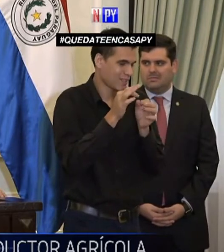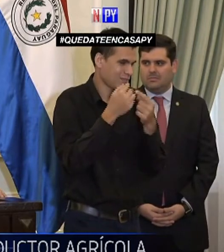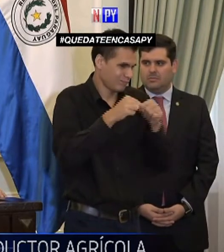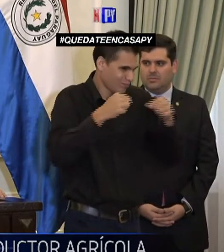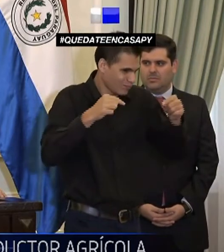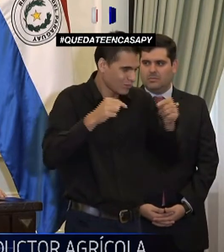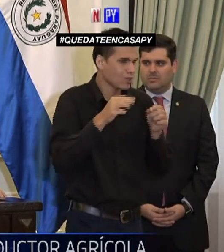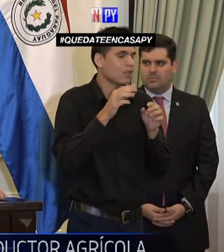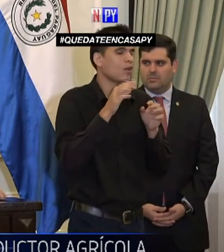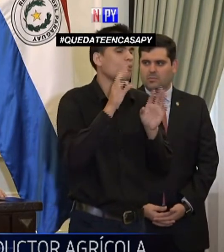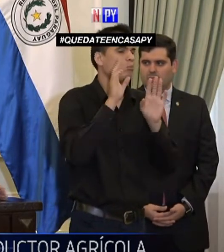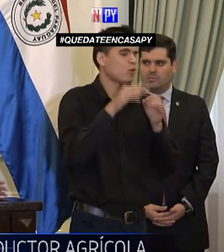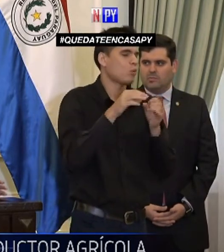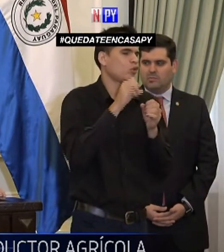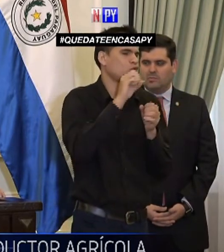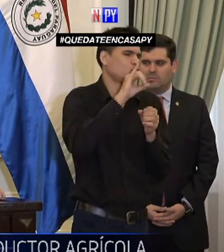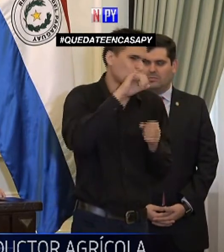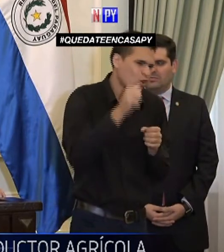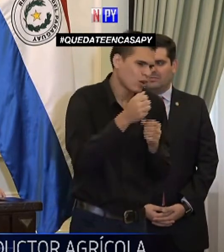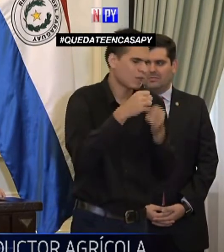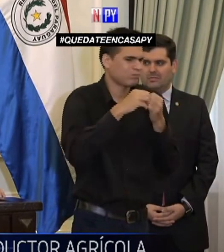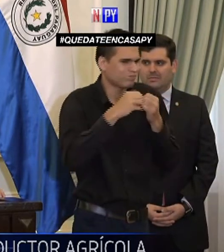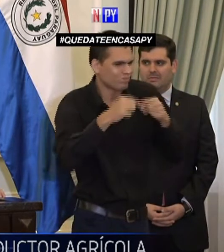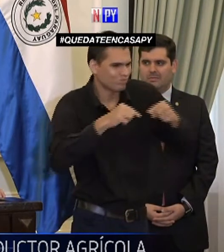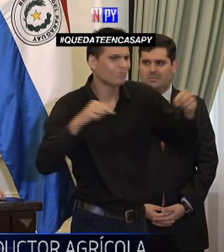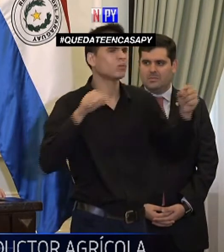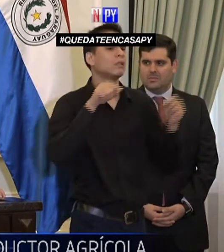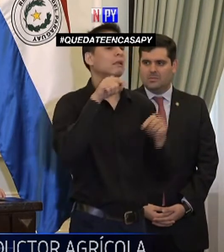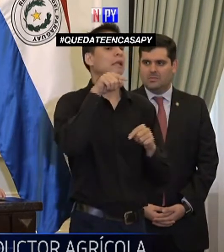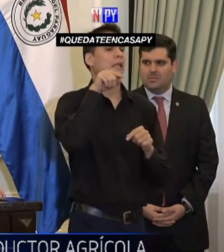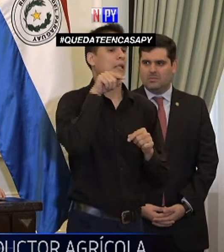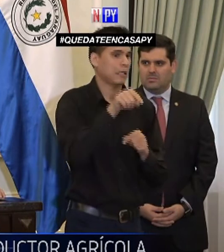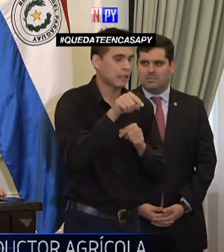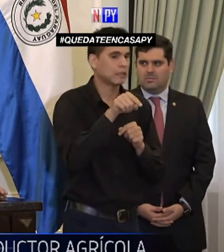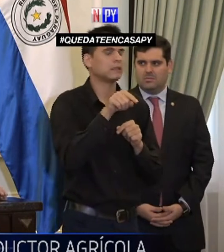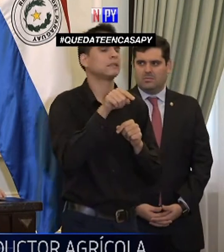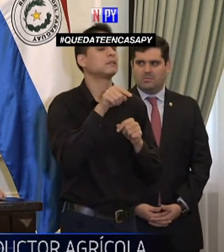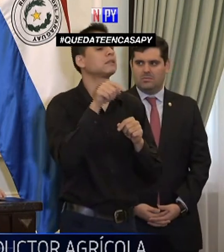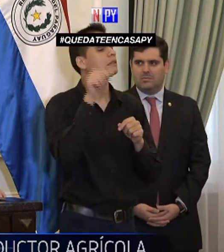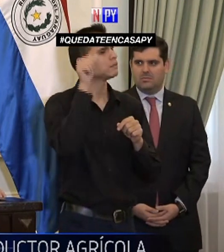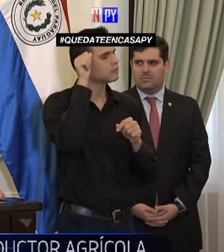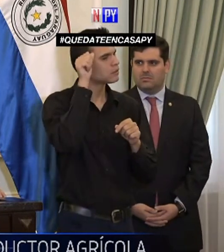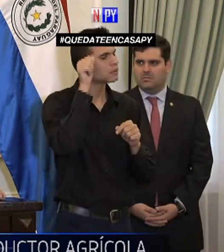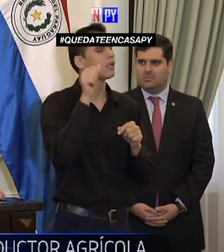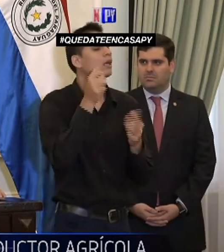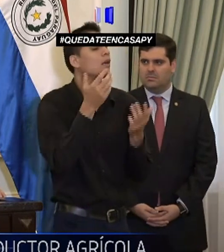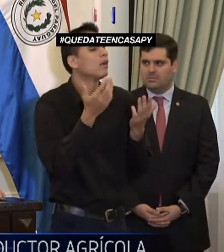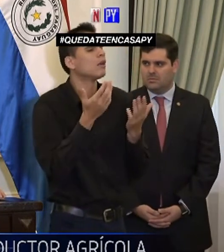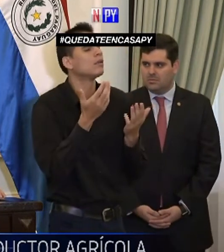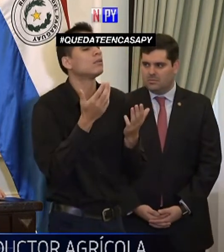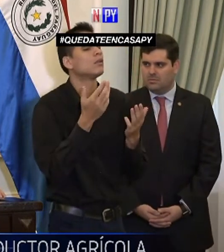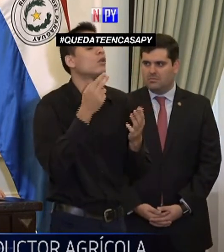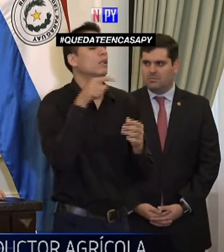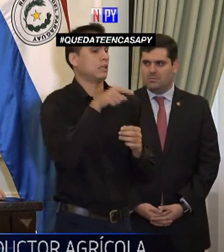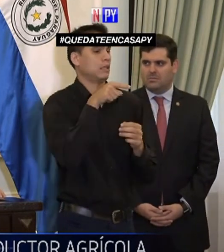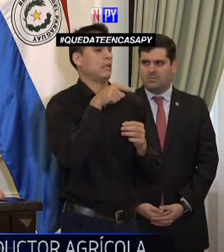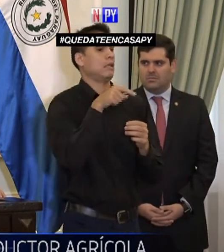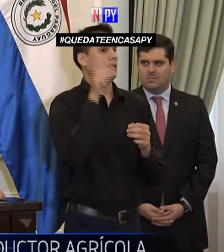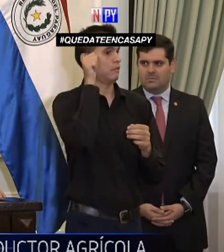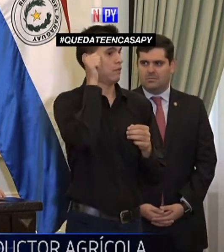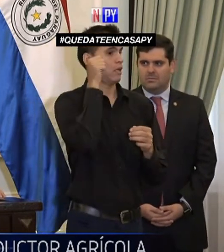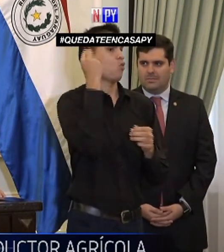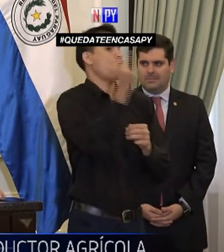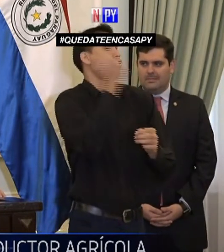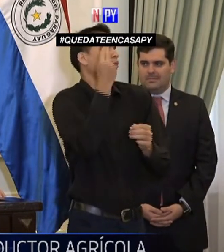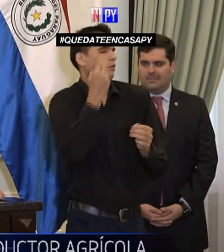una, le habilitó nuevamente el Banco Central, digamos, una refinanciación. Eso significa que no tiene una urgencia de mañana ir a